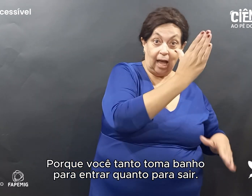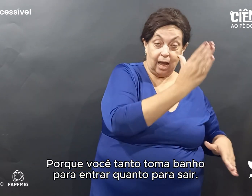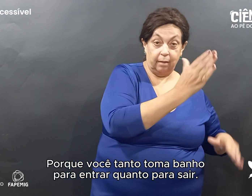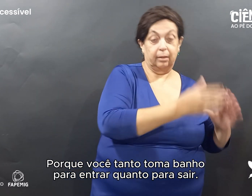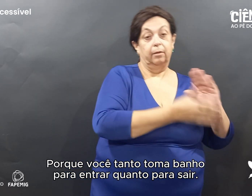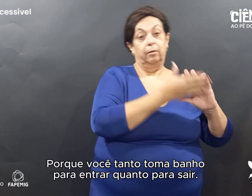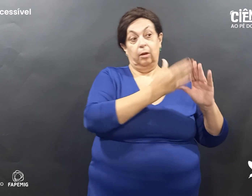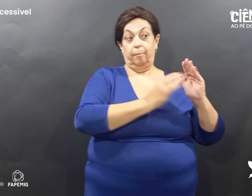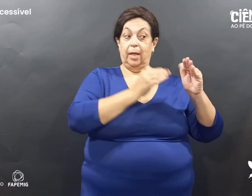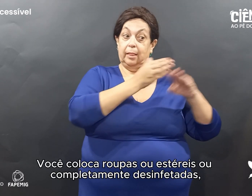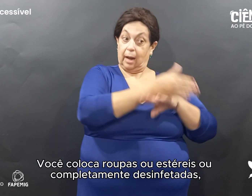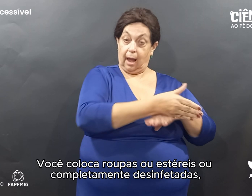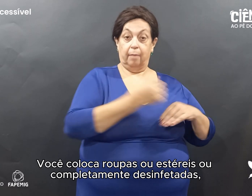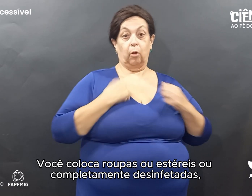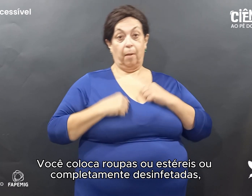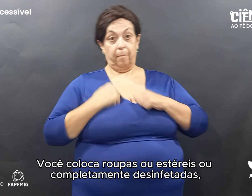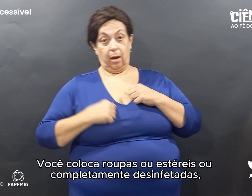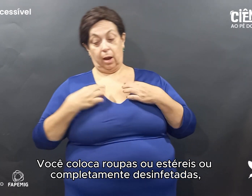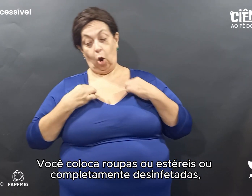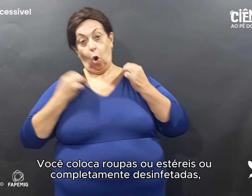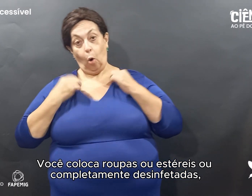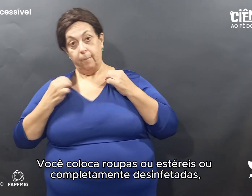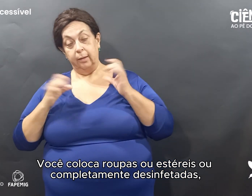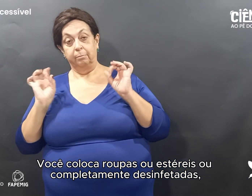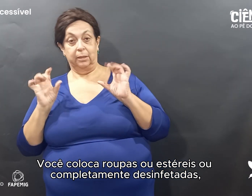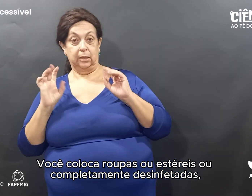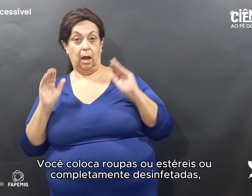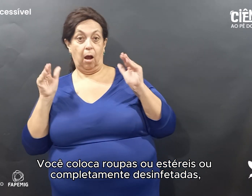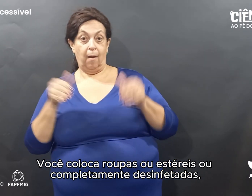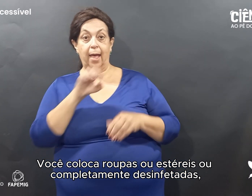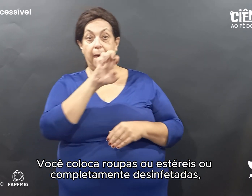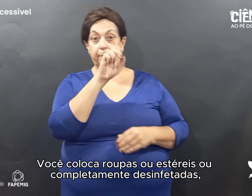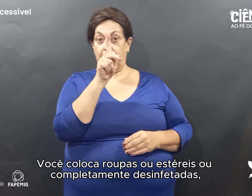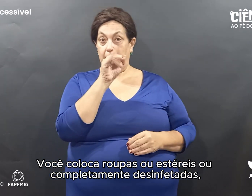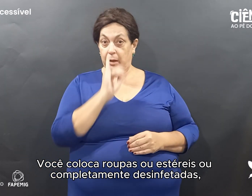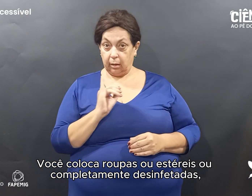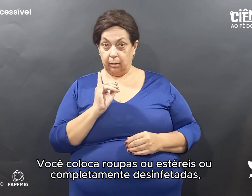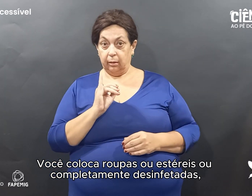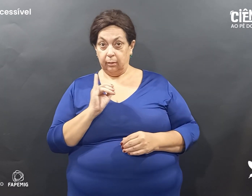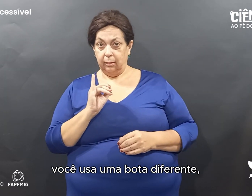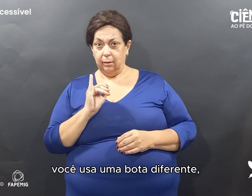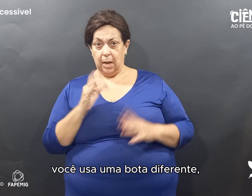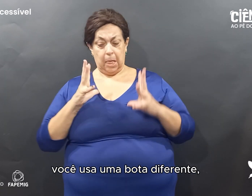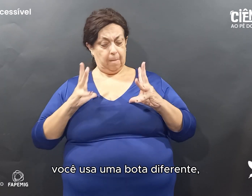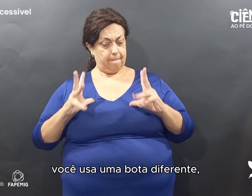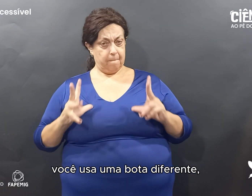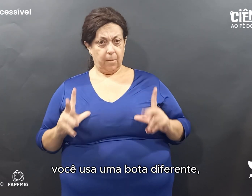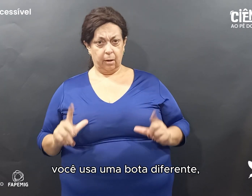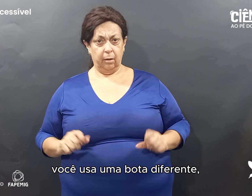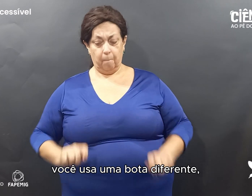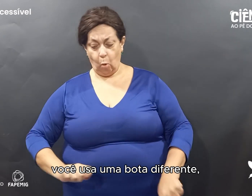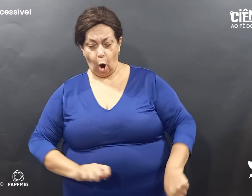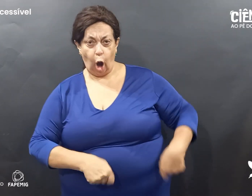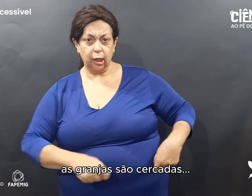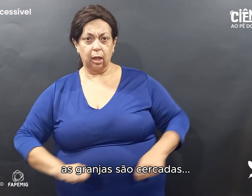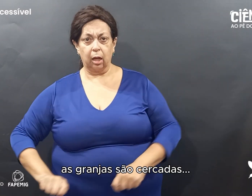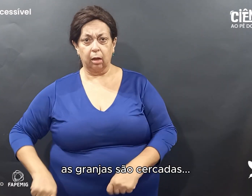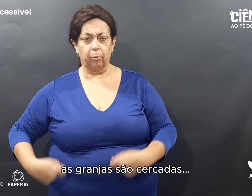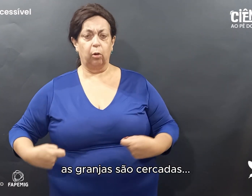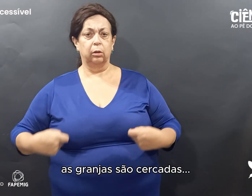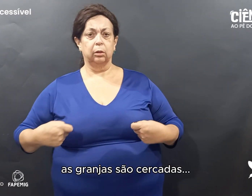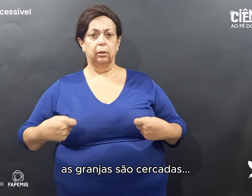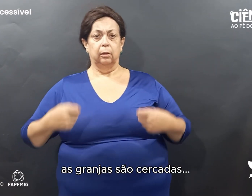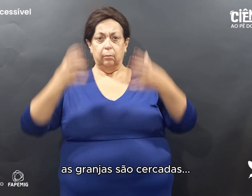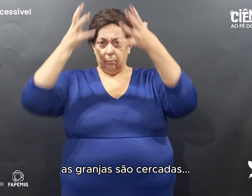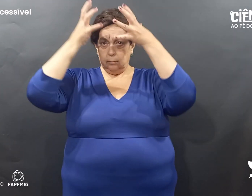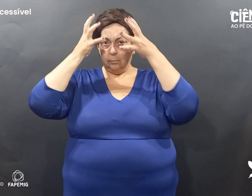entrar quanto para sair. Você coloca roupas ou estéreis ou completamente desinfetadas, você usa uma bota diferente. As granjas